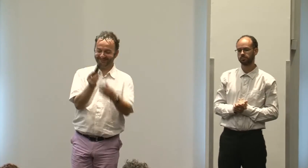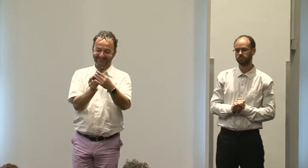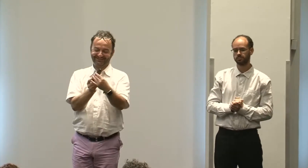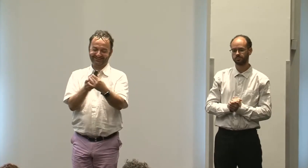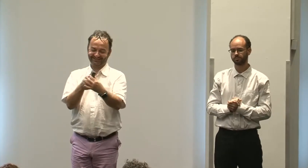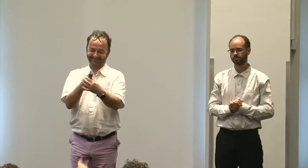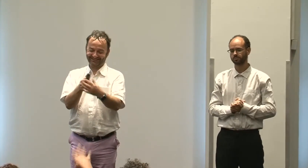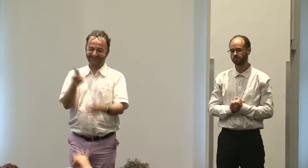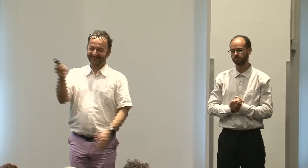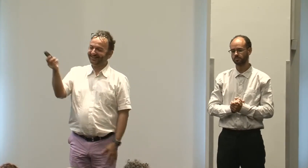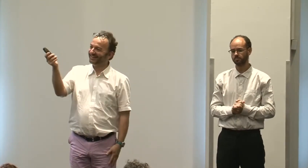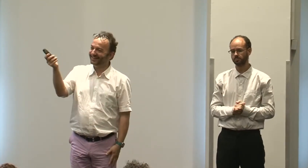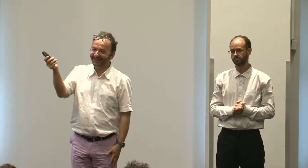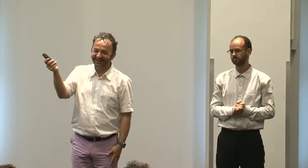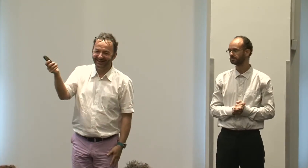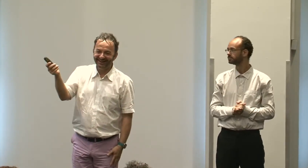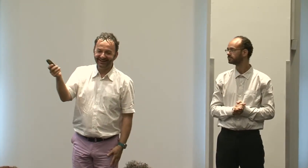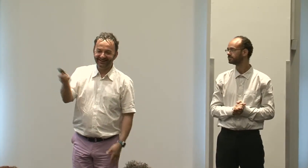está aqui.